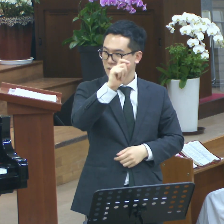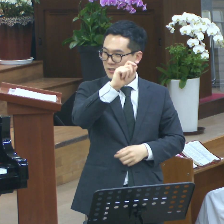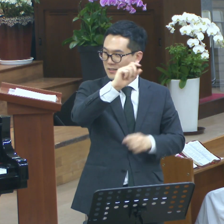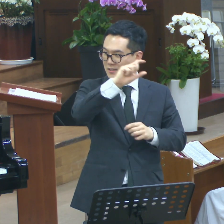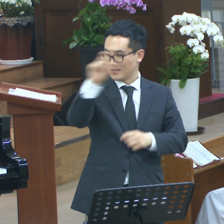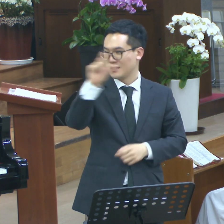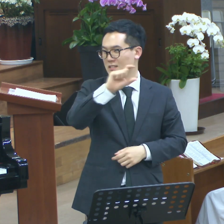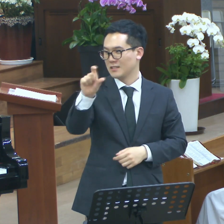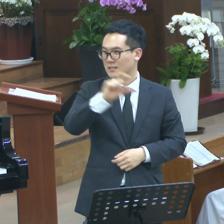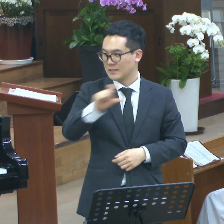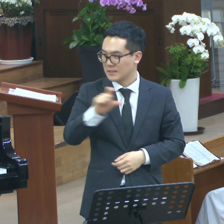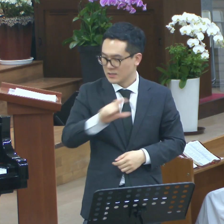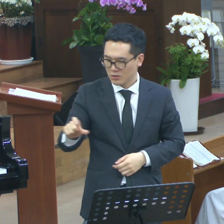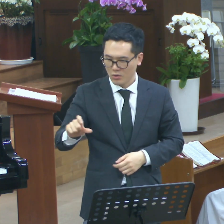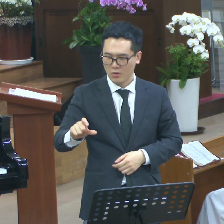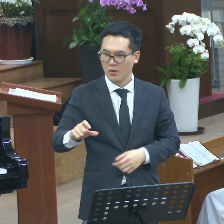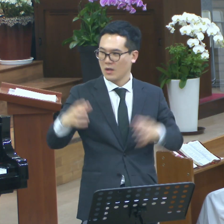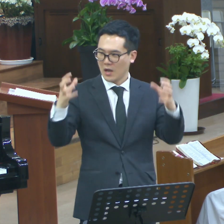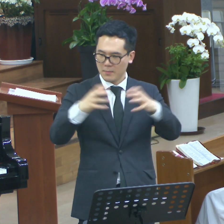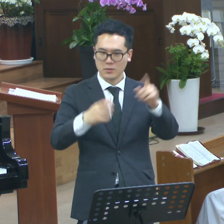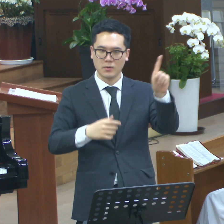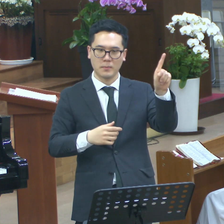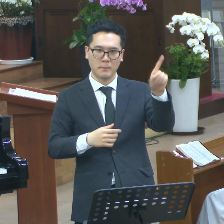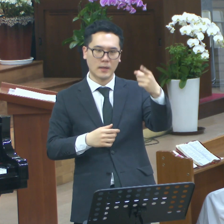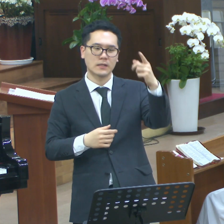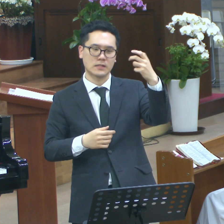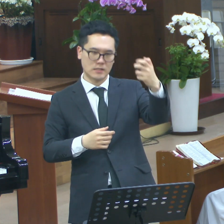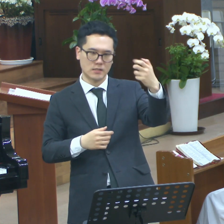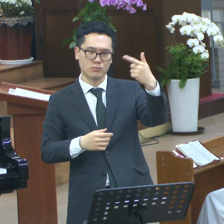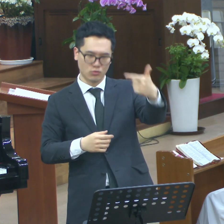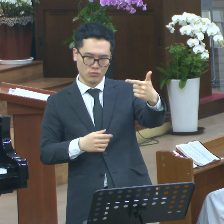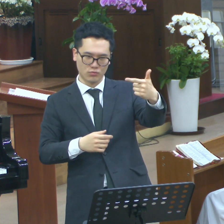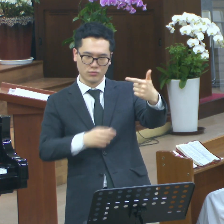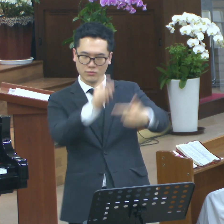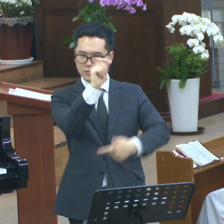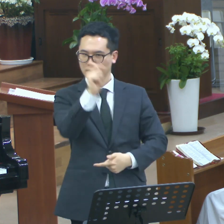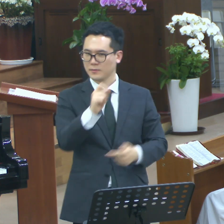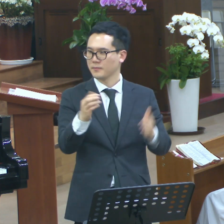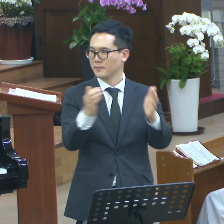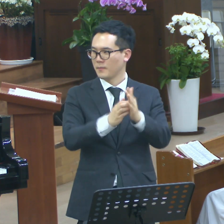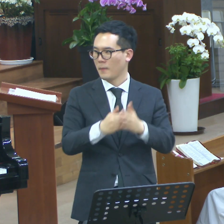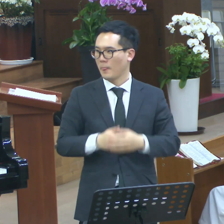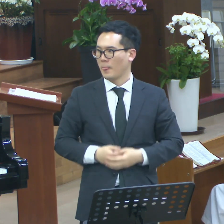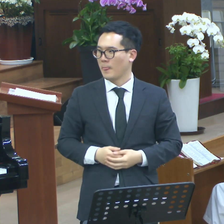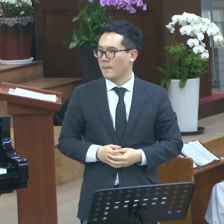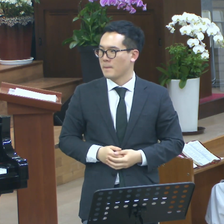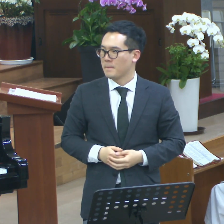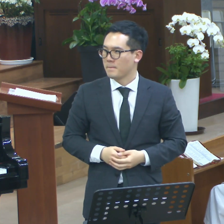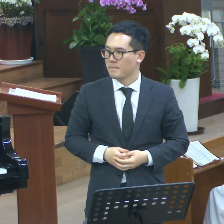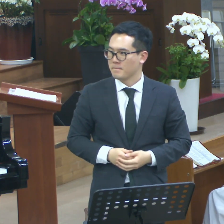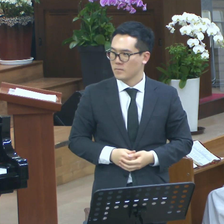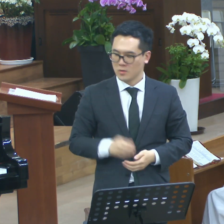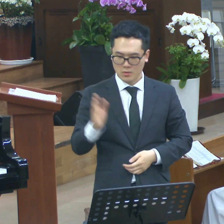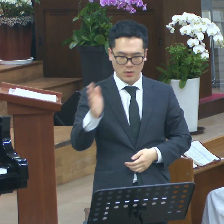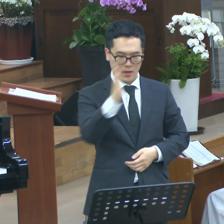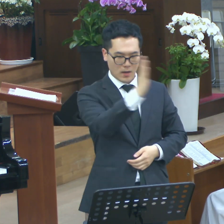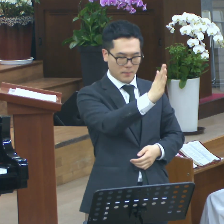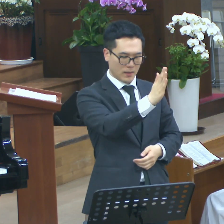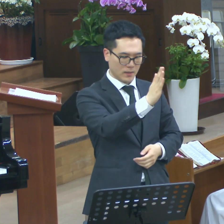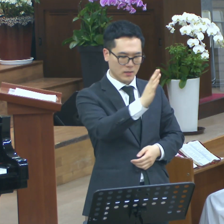성경 보니까 자카르, 조트, 제드, 질라파, 제미라 이런 단어가 앞에 항상 나와서 G로 시작이